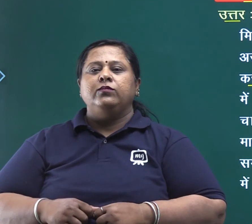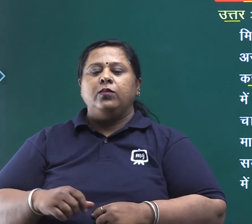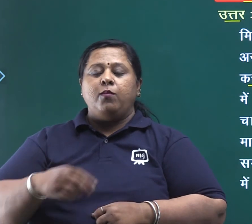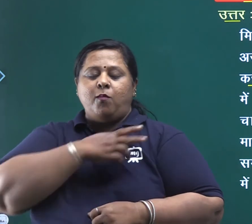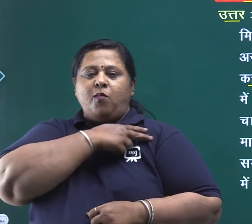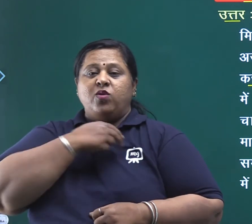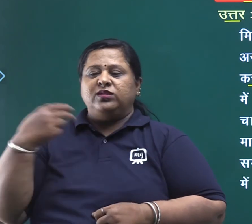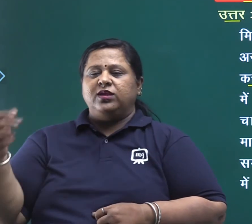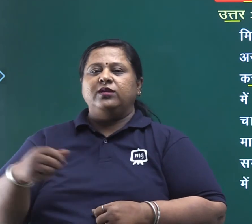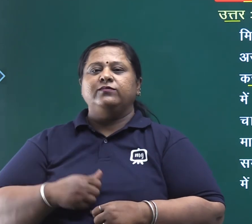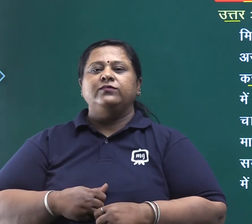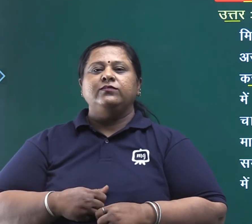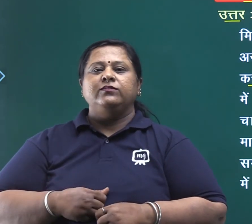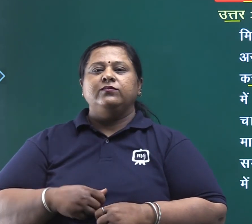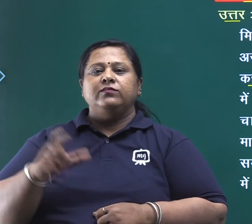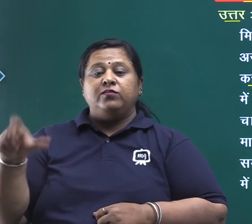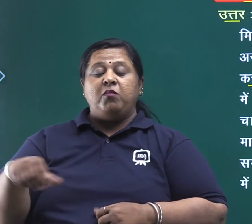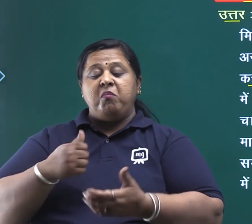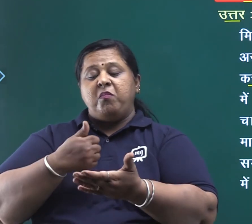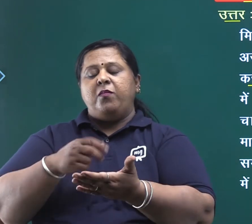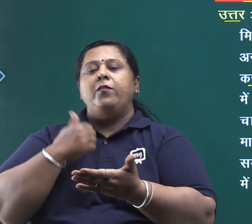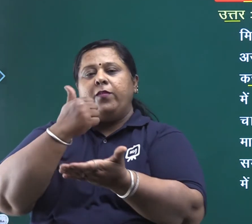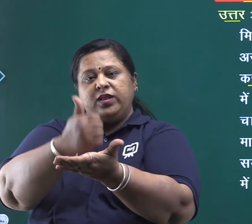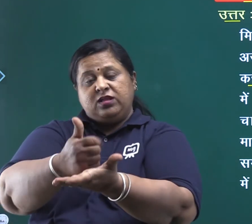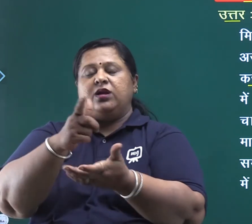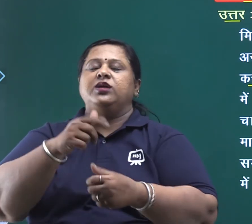पुलिस की मदद करनी चाहिए।